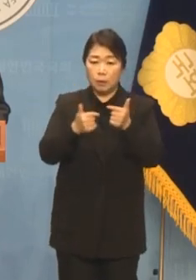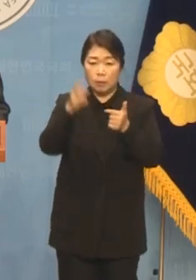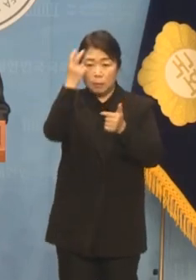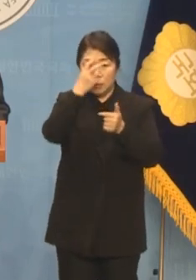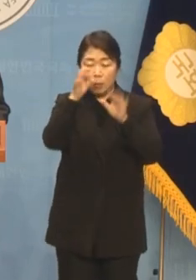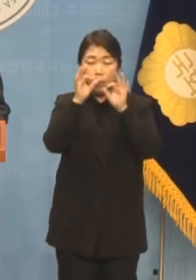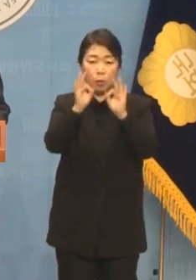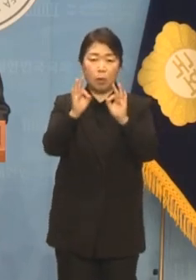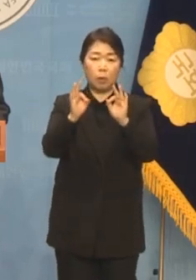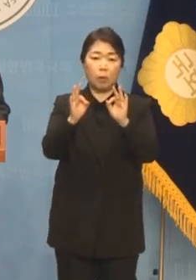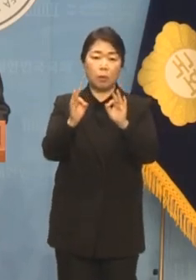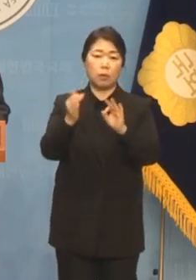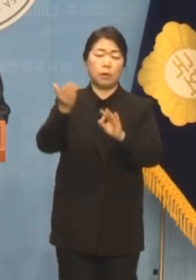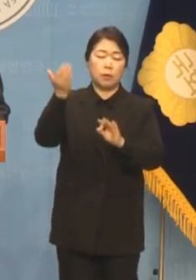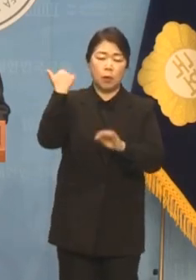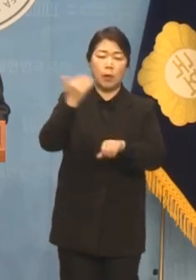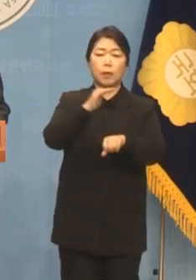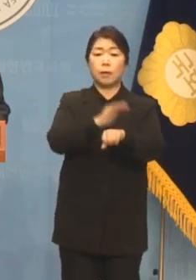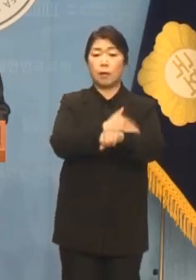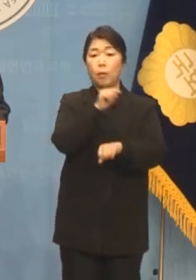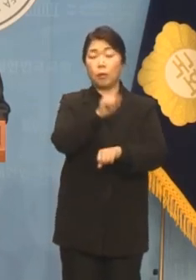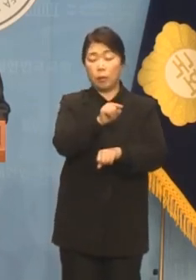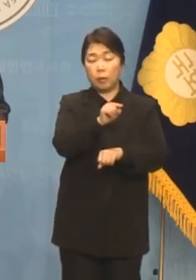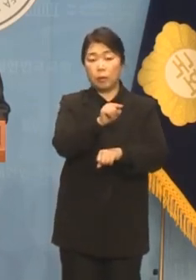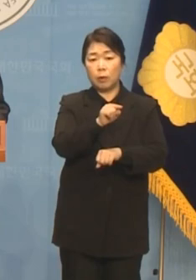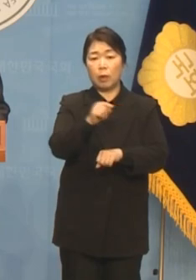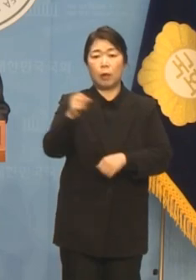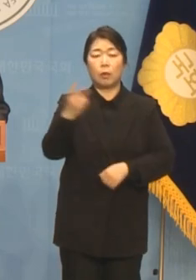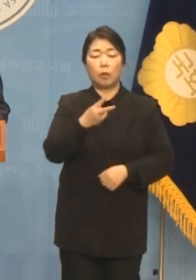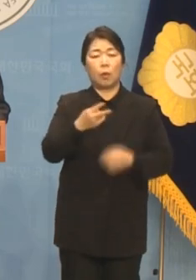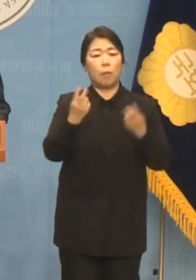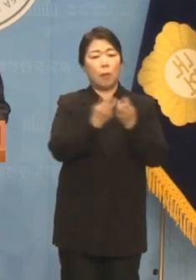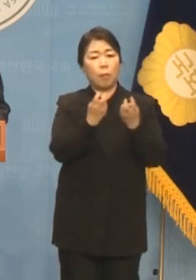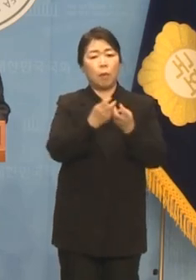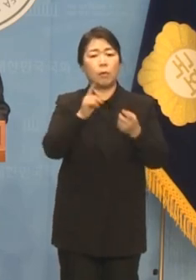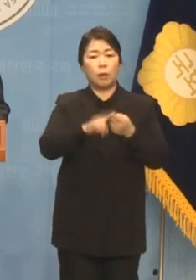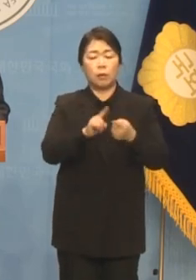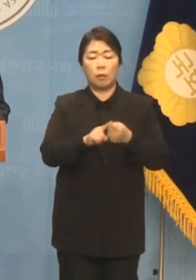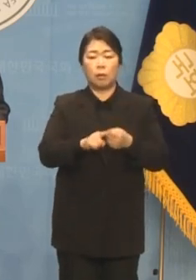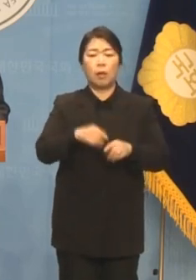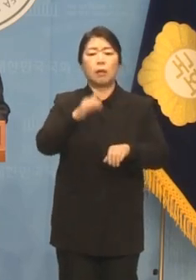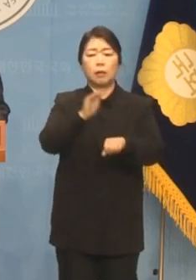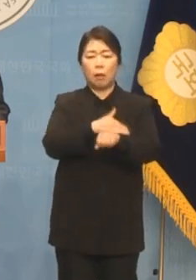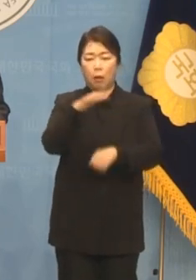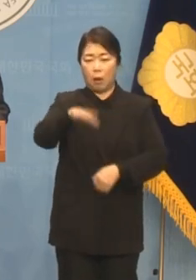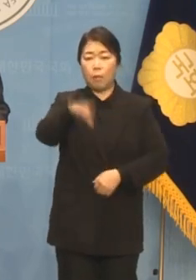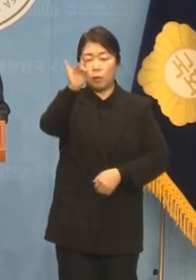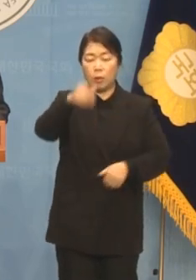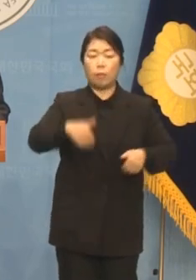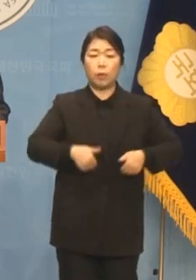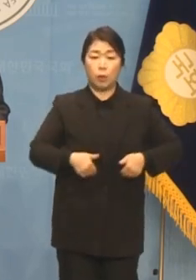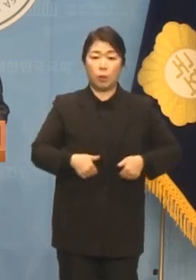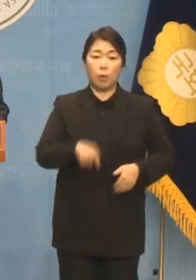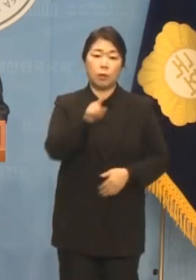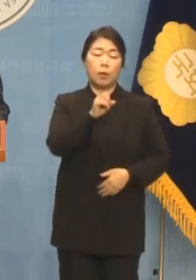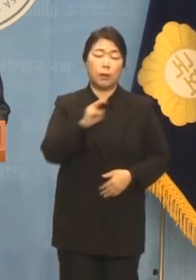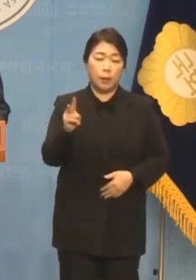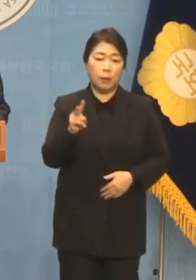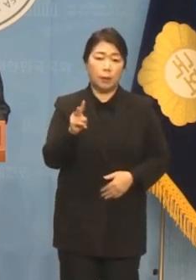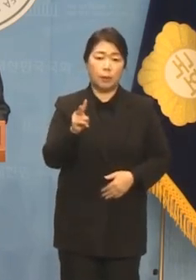함께 기존의 잘못된 정책과 노선에 대해 사과가 우선되어야 우리 사회가